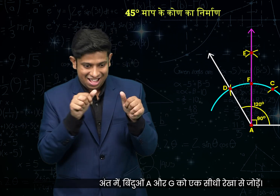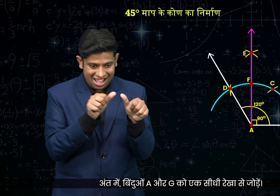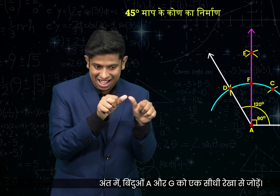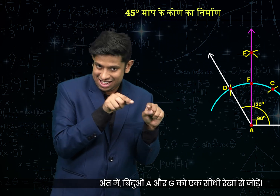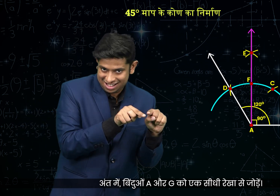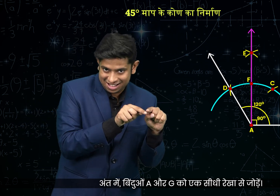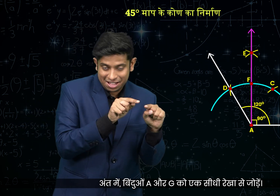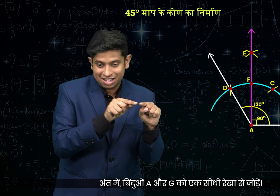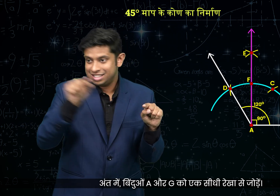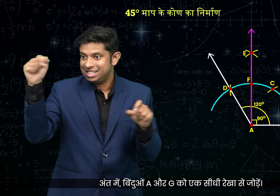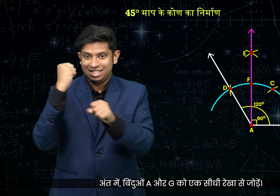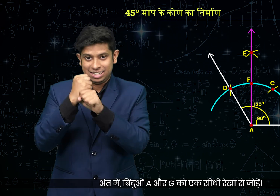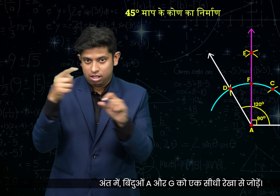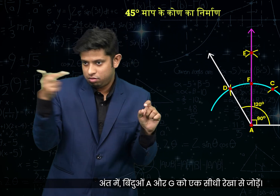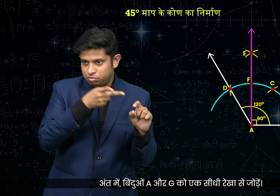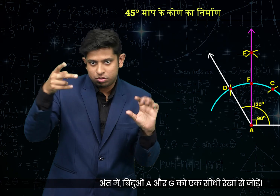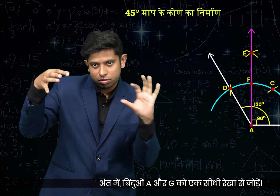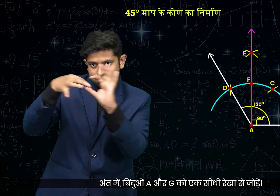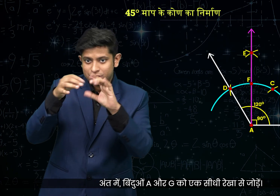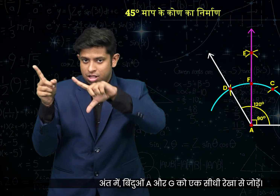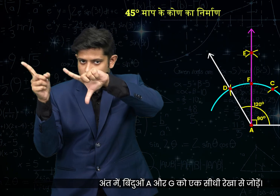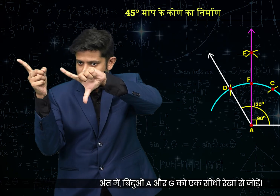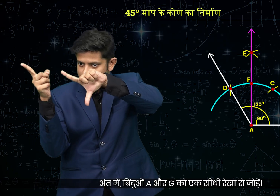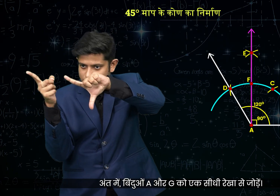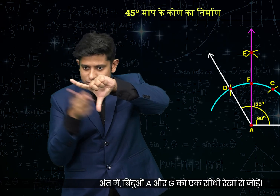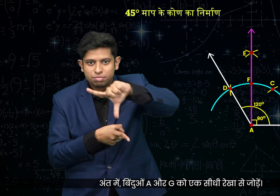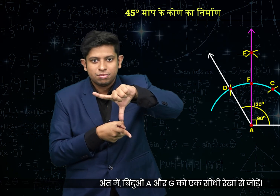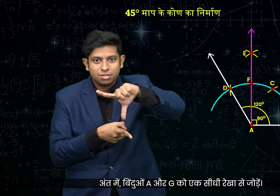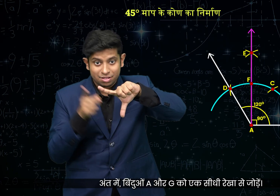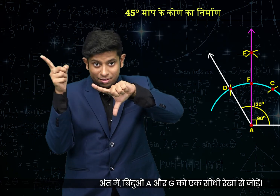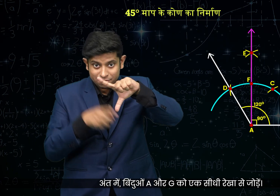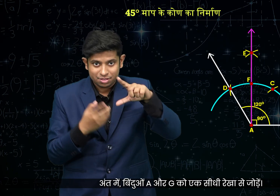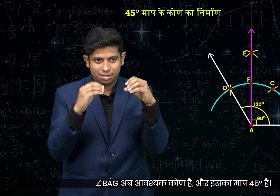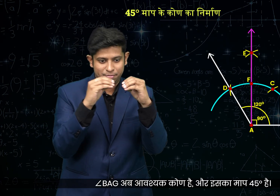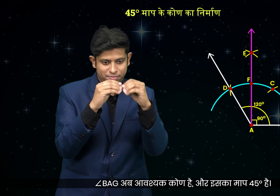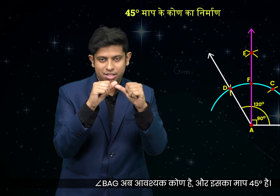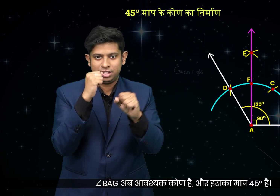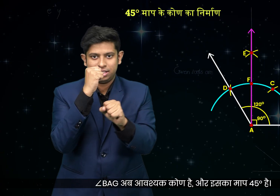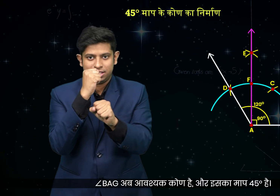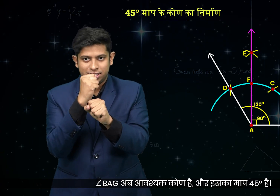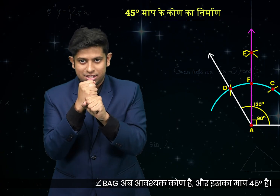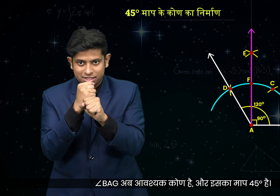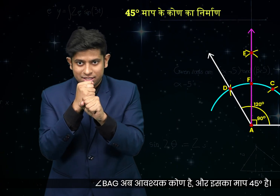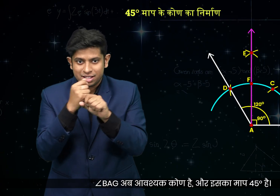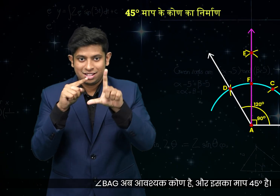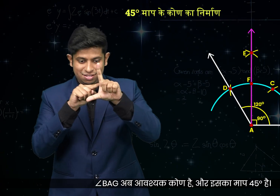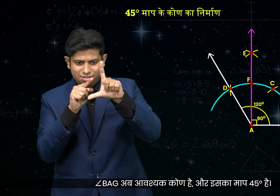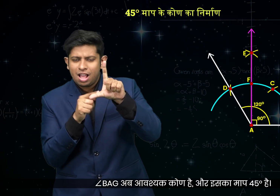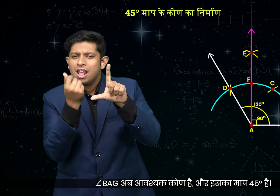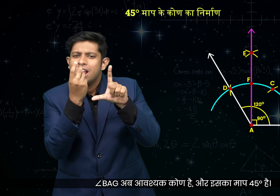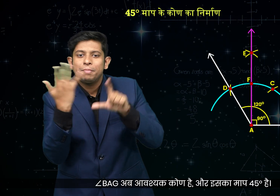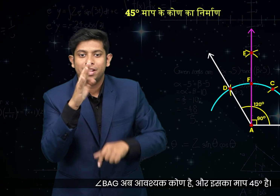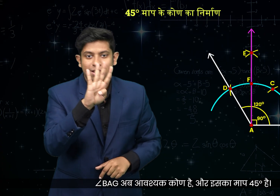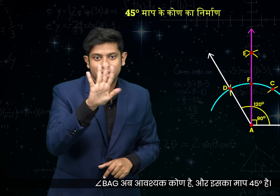अंत में बिंदुओं A और G को एक सीधी रेखा से जोड़े। एंगल BAG